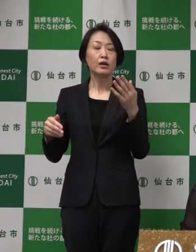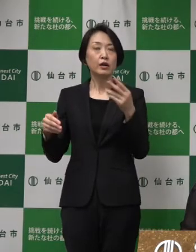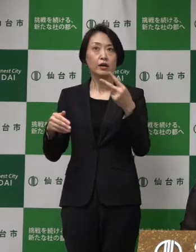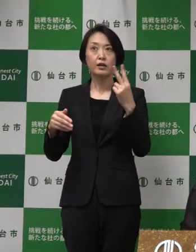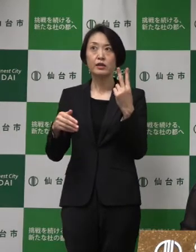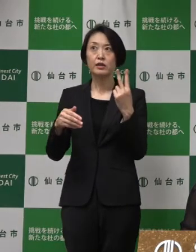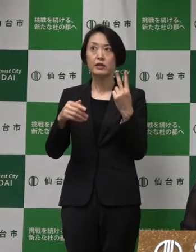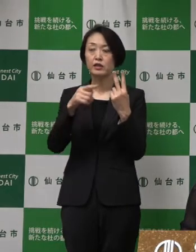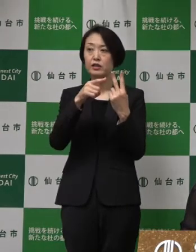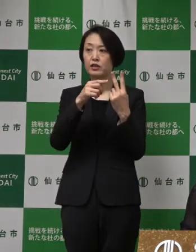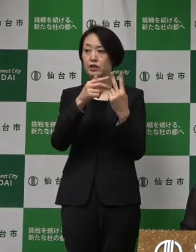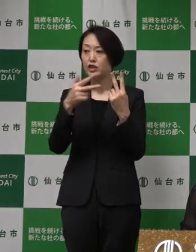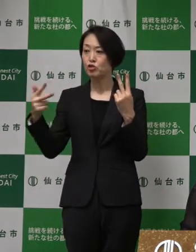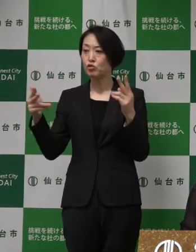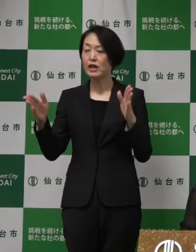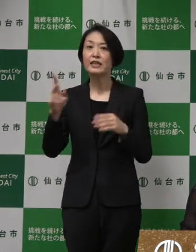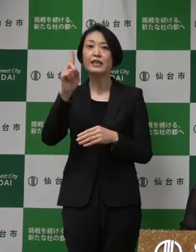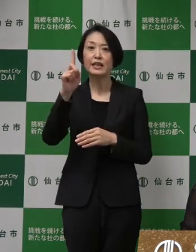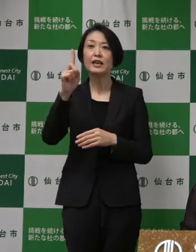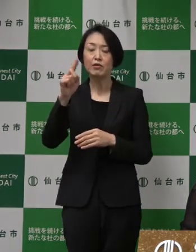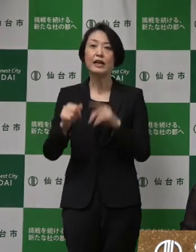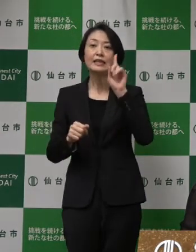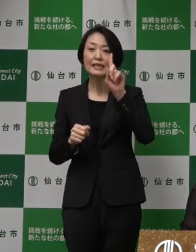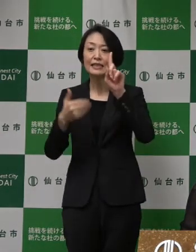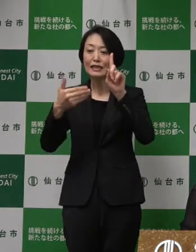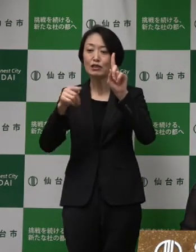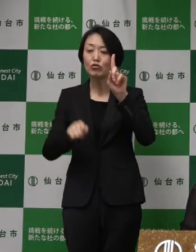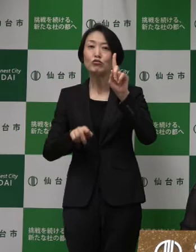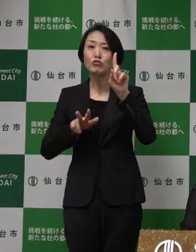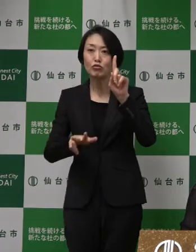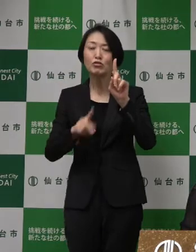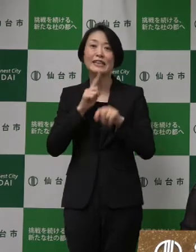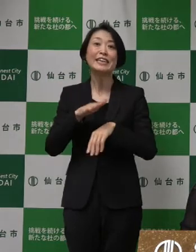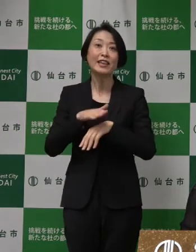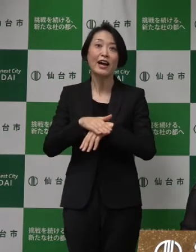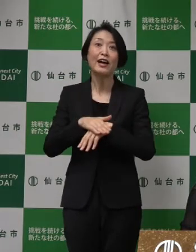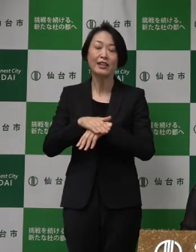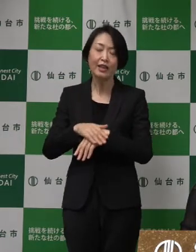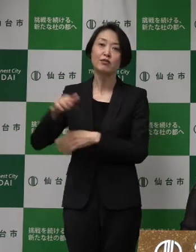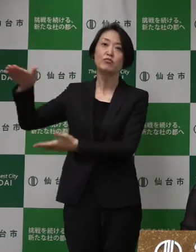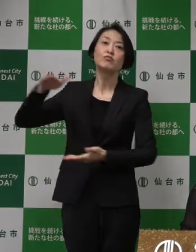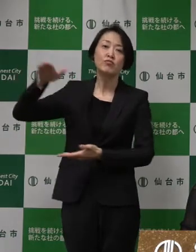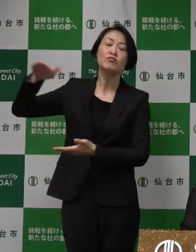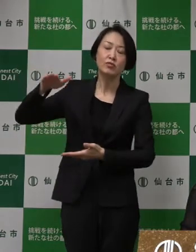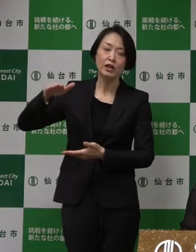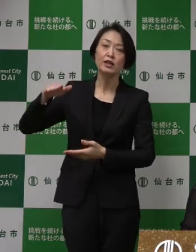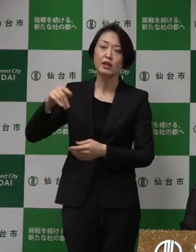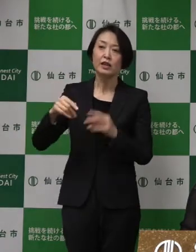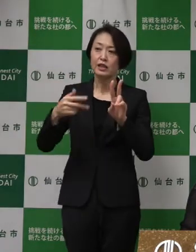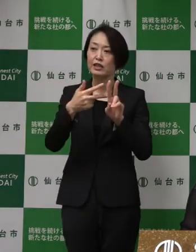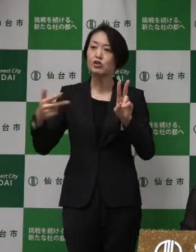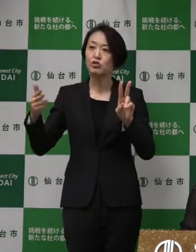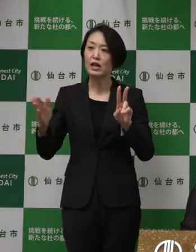間に1回のことを 1クールといって13、14、15クールといって、そこは、まあ、週当たり60箱ちょっと、あ、ごめんなさい、2週間